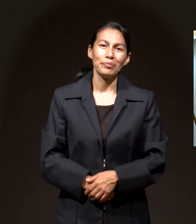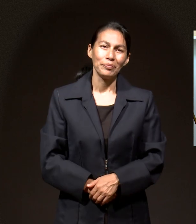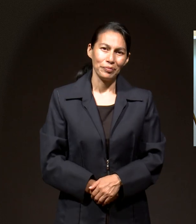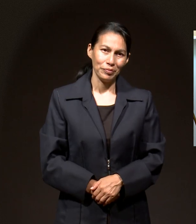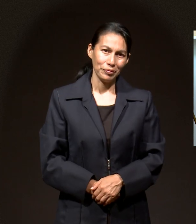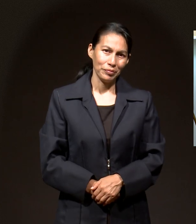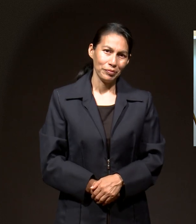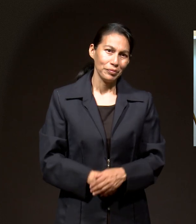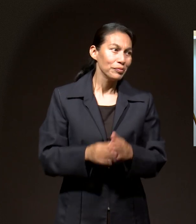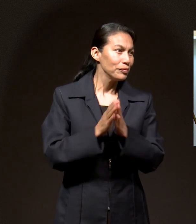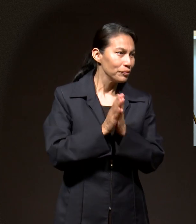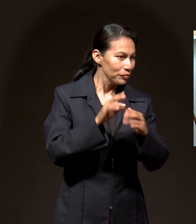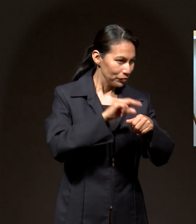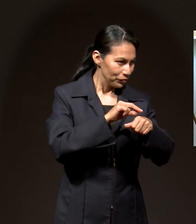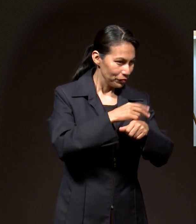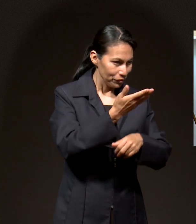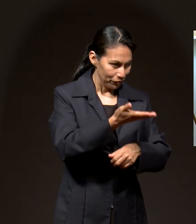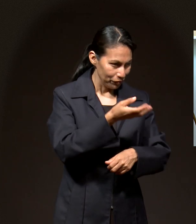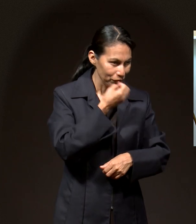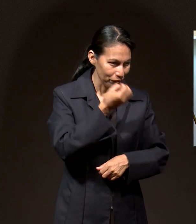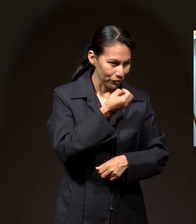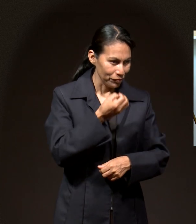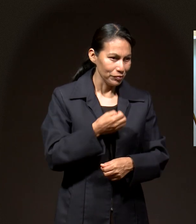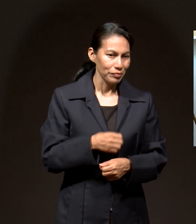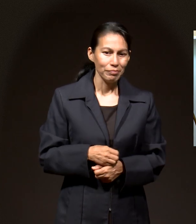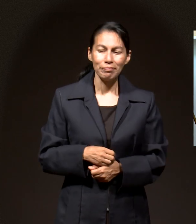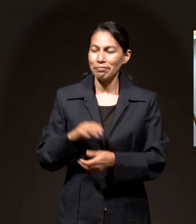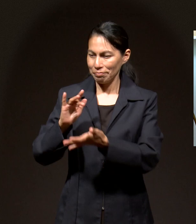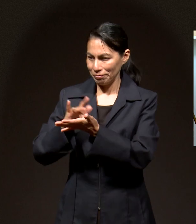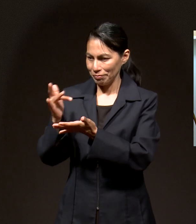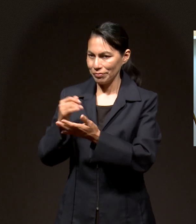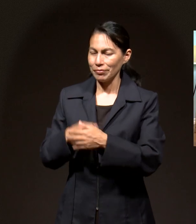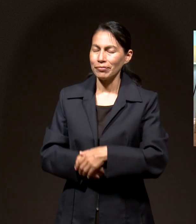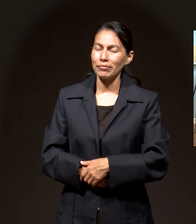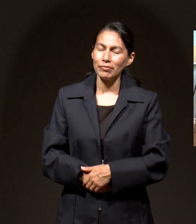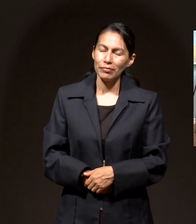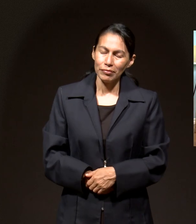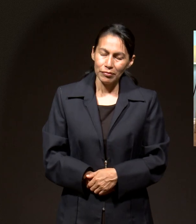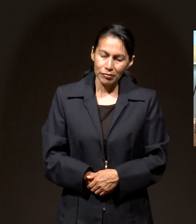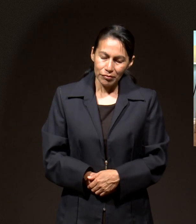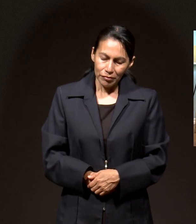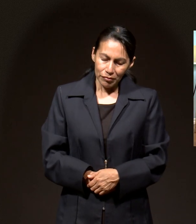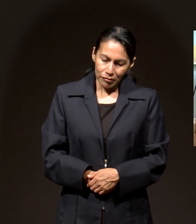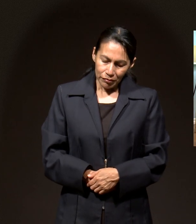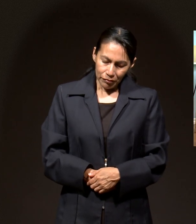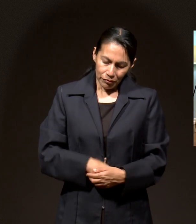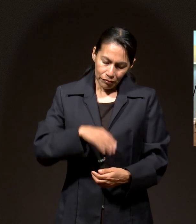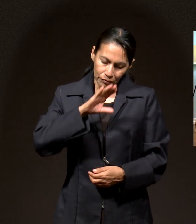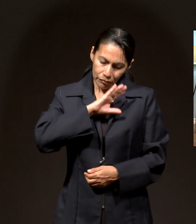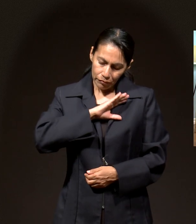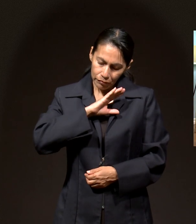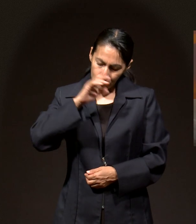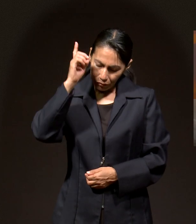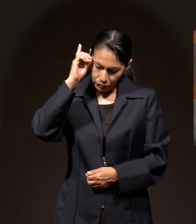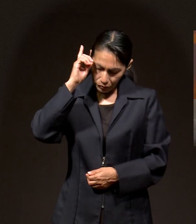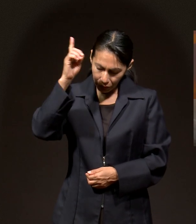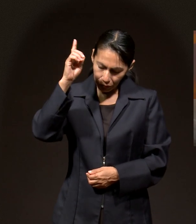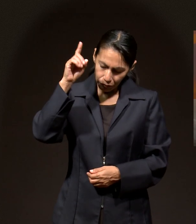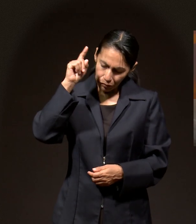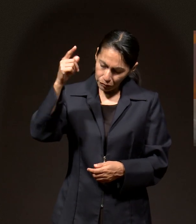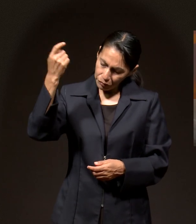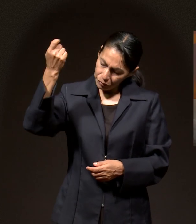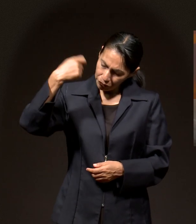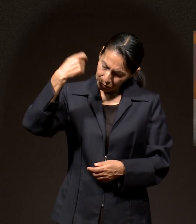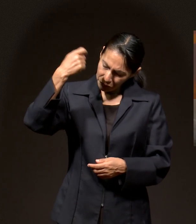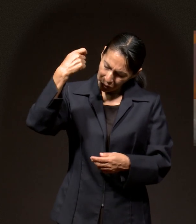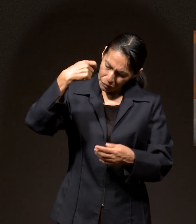al Padre, a nuestro Padre Celestial. Por favor, doctor, adelante. Gracias. Querido Dios, queremos darte muchas